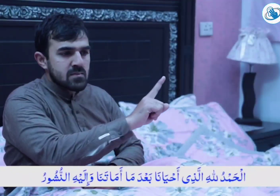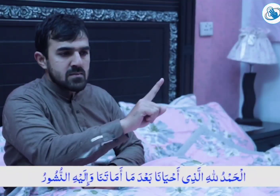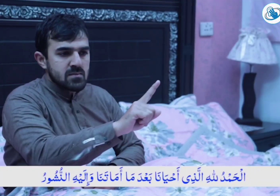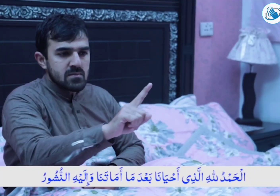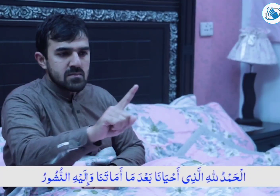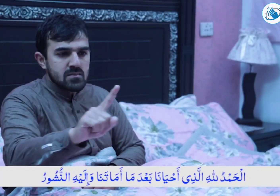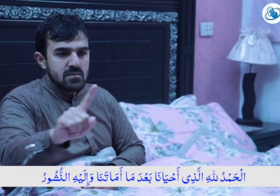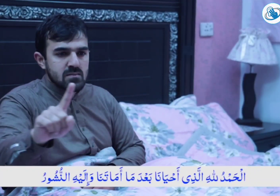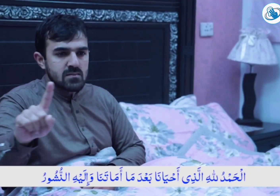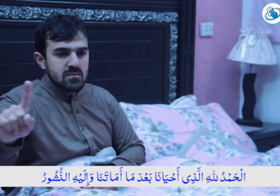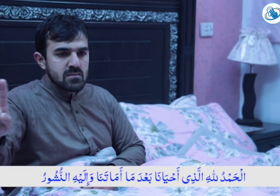الحمدللہ الذی احیانا